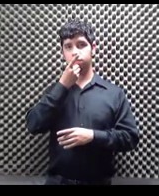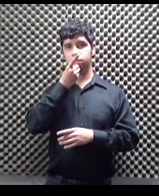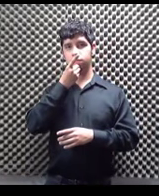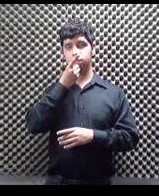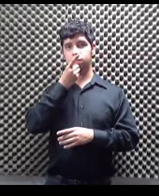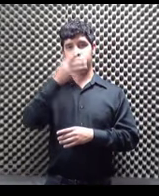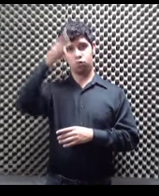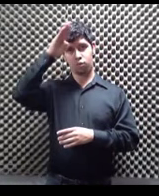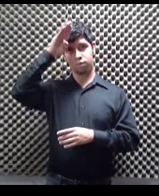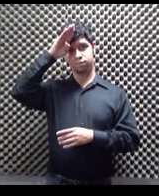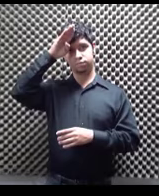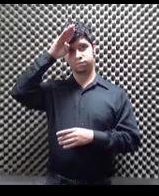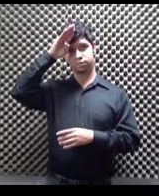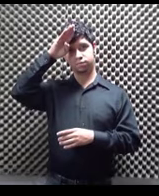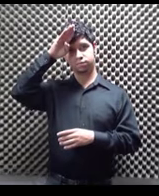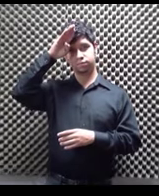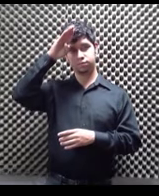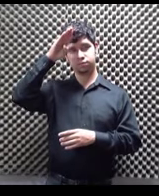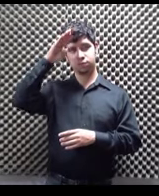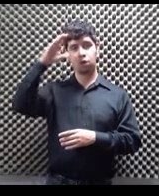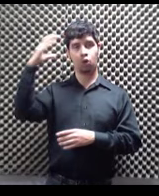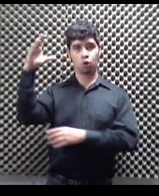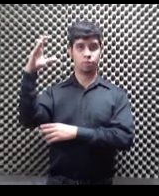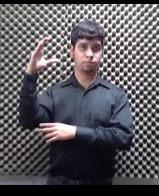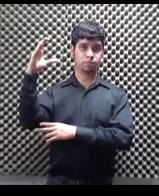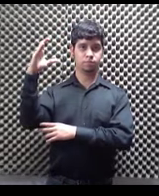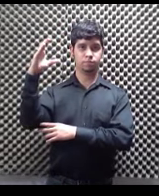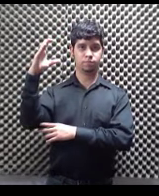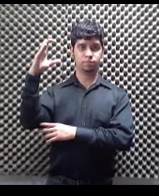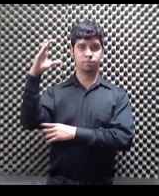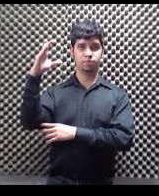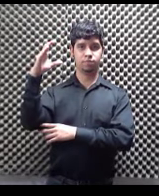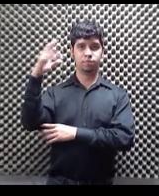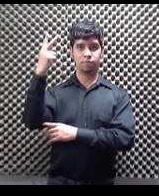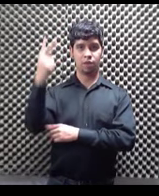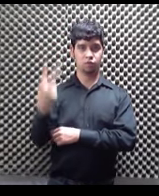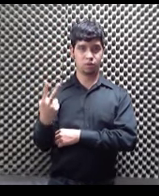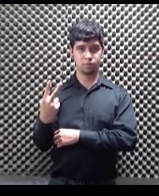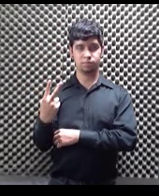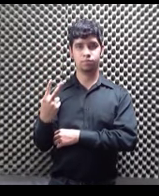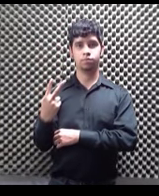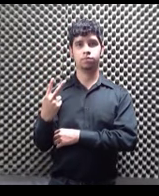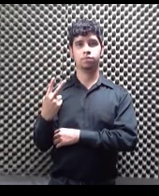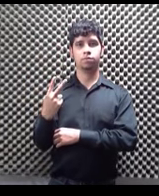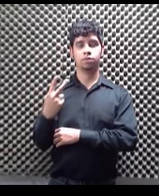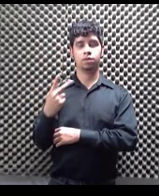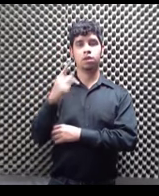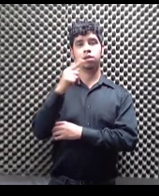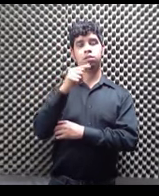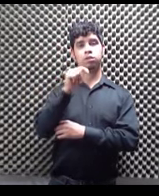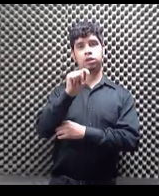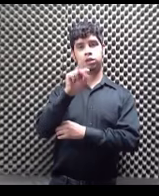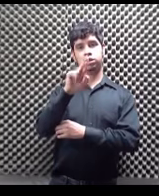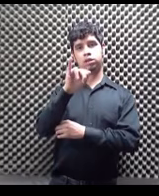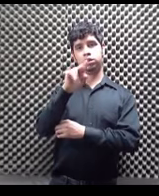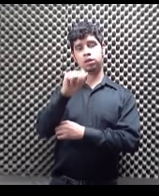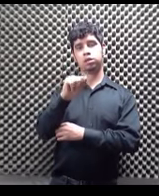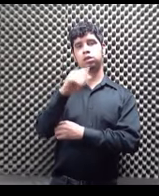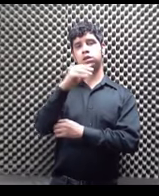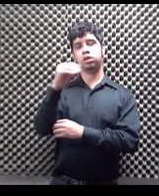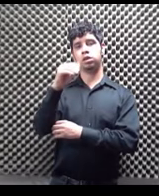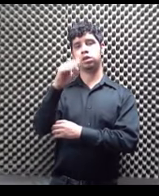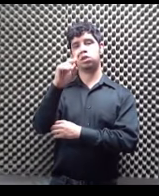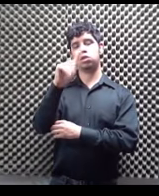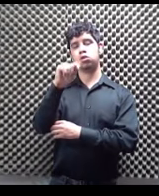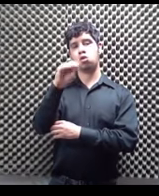mijo. Cuba. Ajá. Colombia, Venezuela, Trinidad y Tobago. Ese me sí,